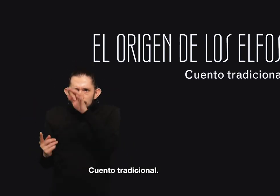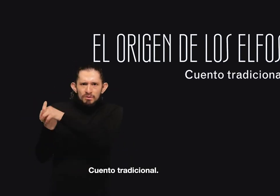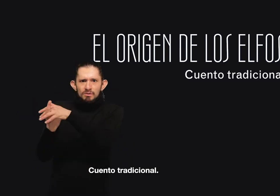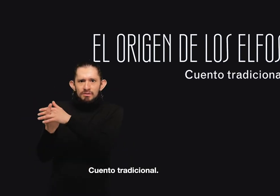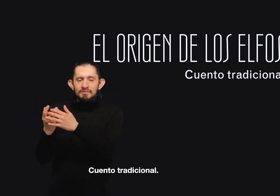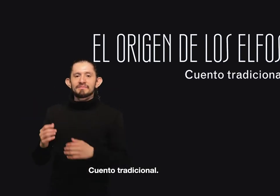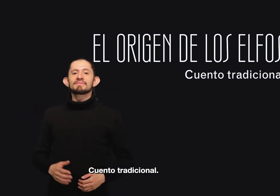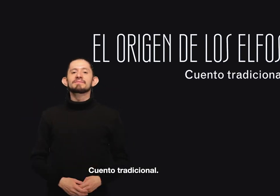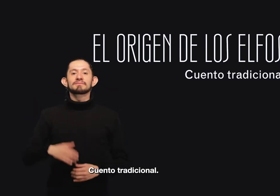Cuento tradicional